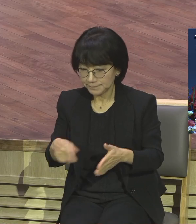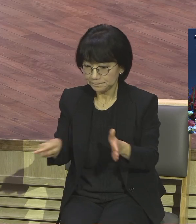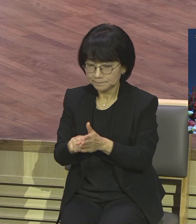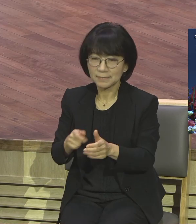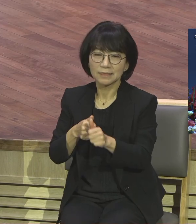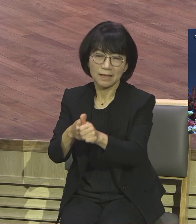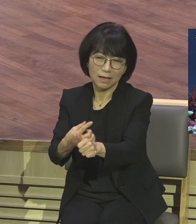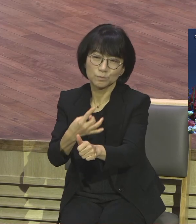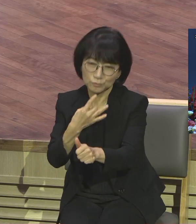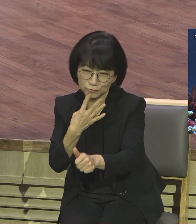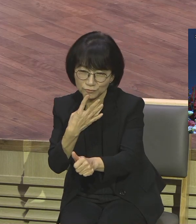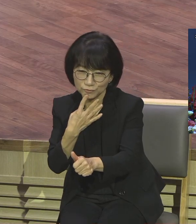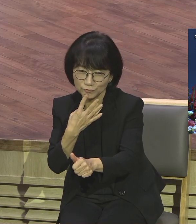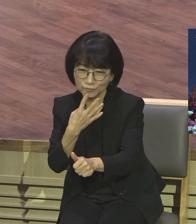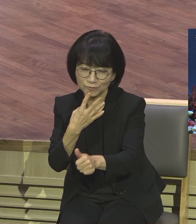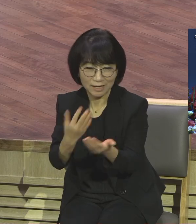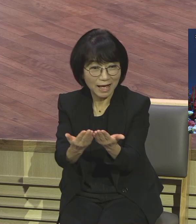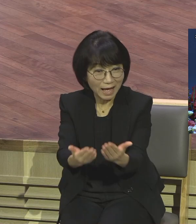횃불, 황가리,